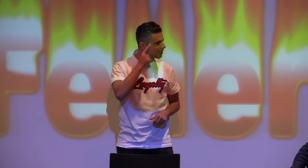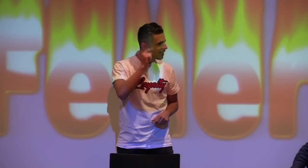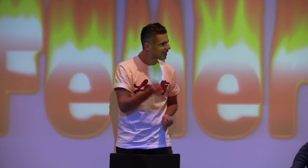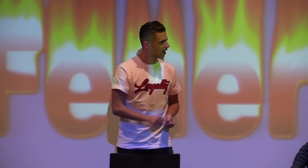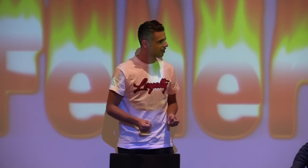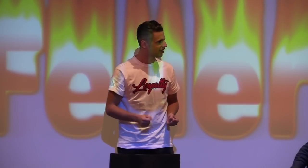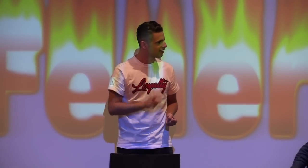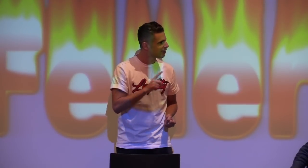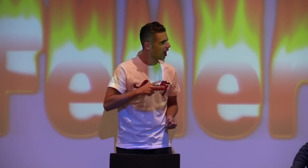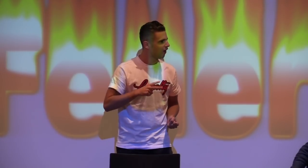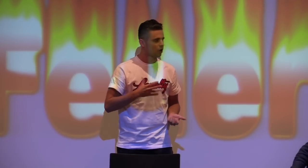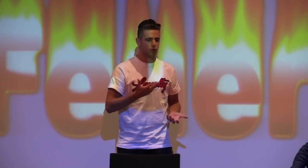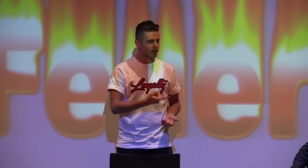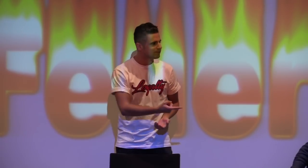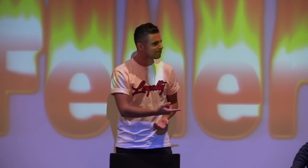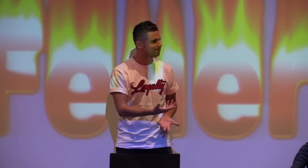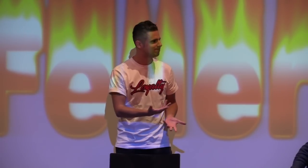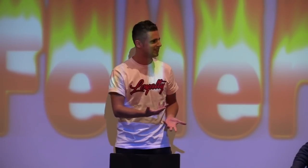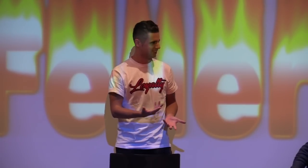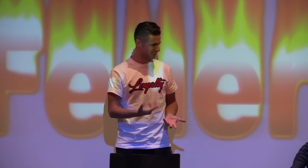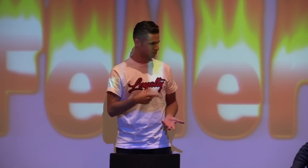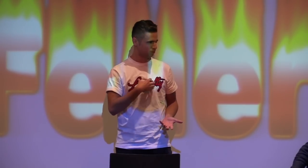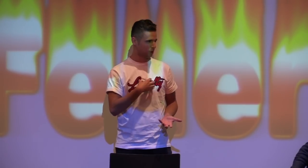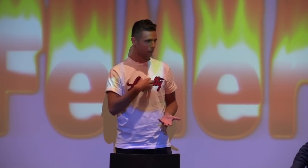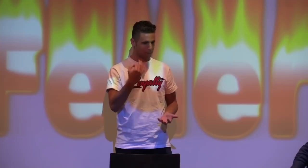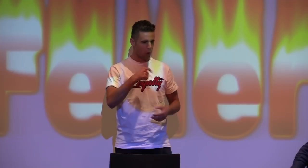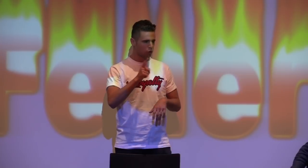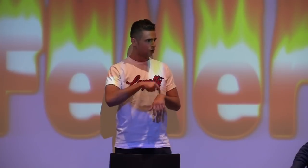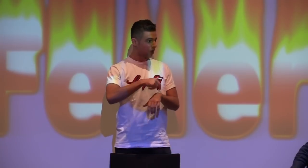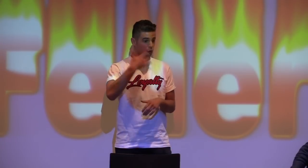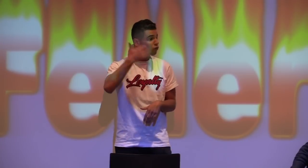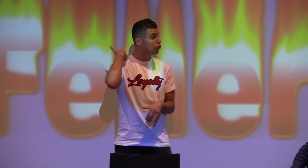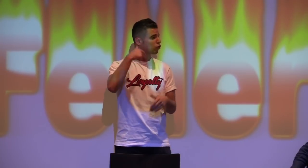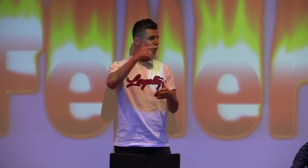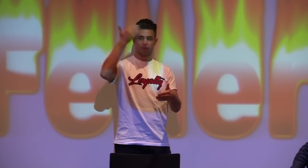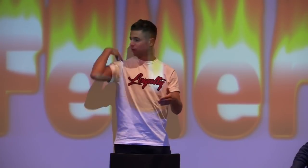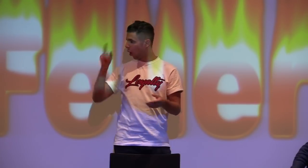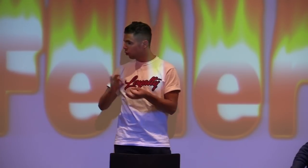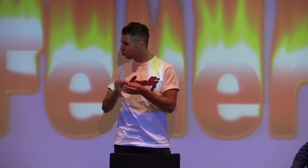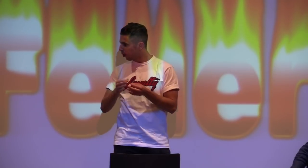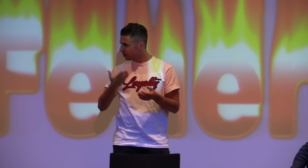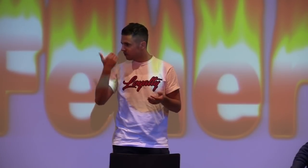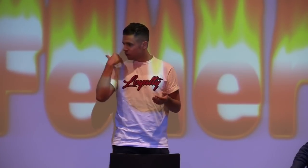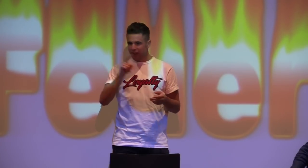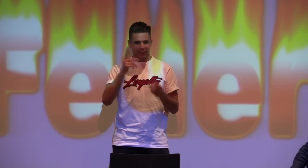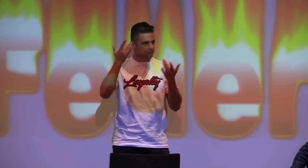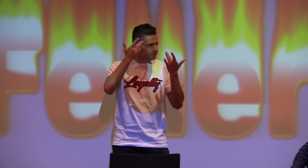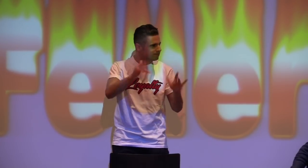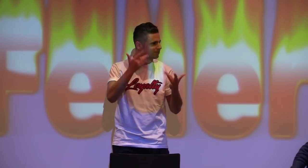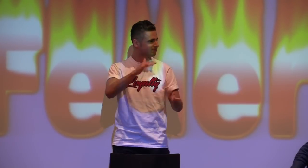Akademiker von mir aus, der gehörlos ist, der in eine Firma geht, als Vorbild agieren kann, dann kann auch so ein Umdenken stattfinden. Man darf auch nicht